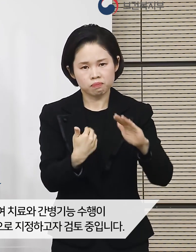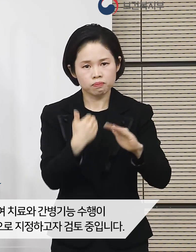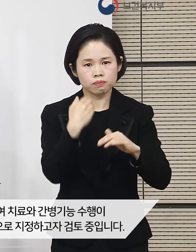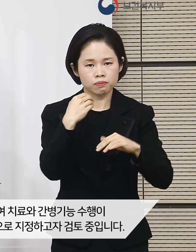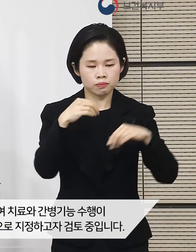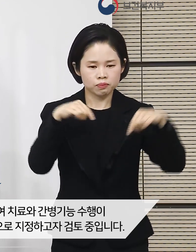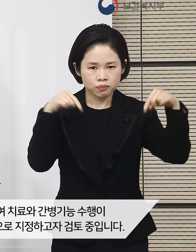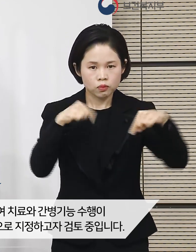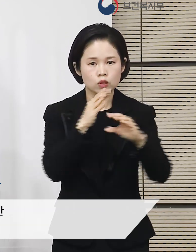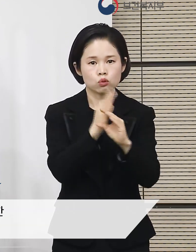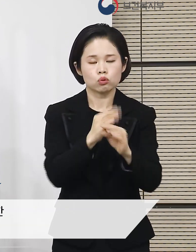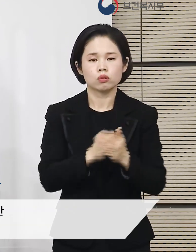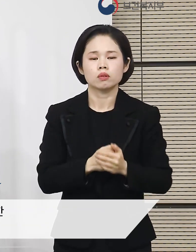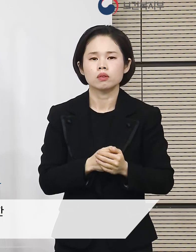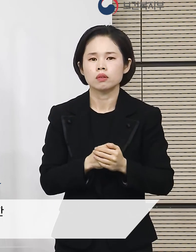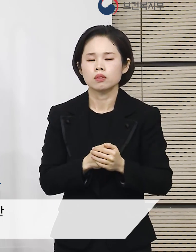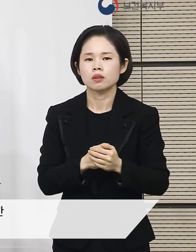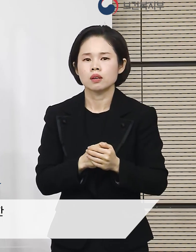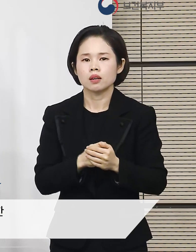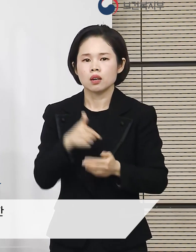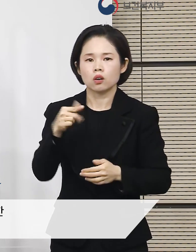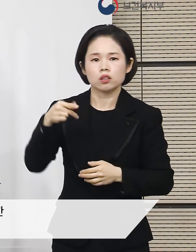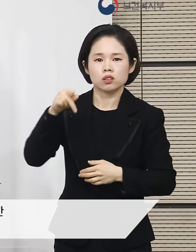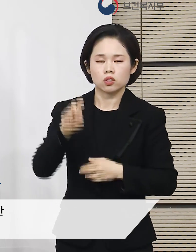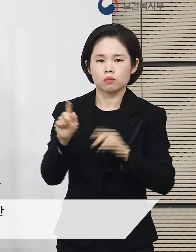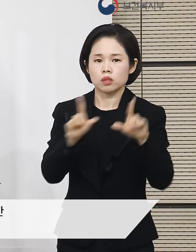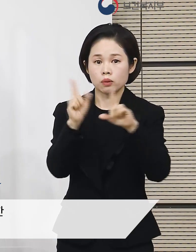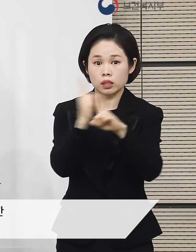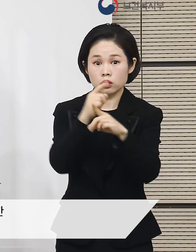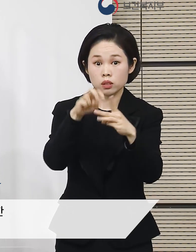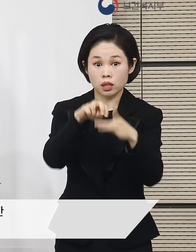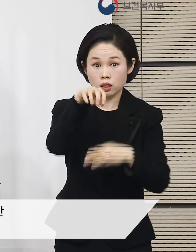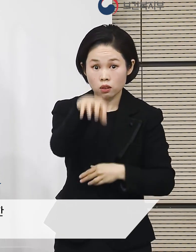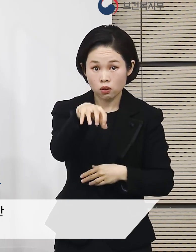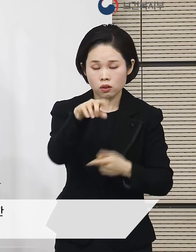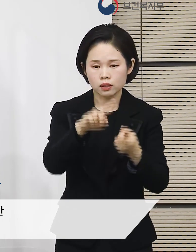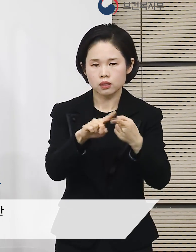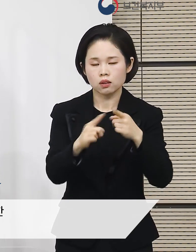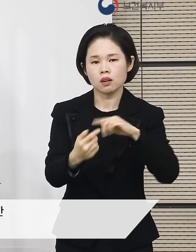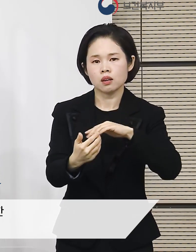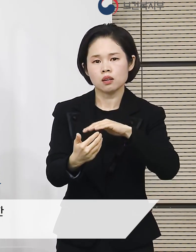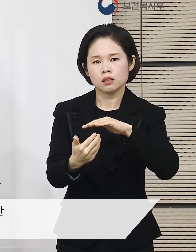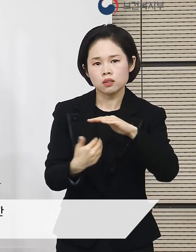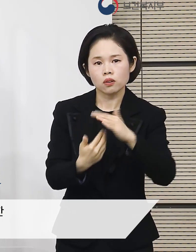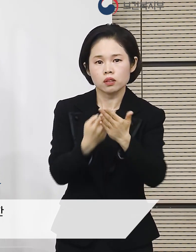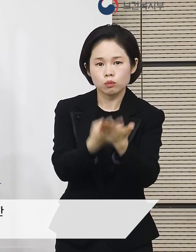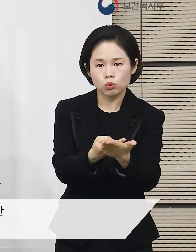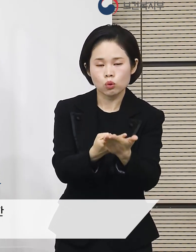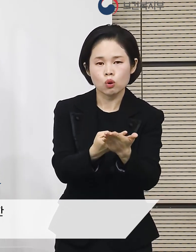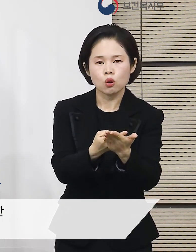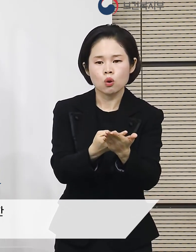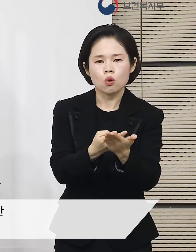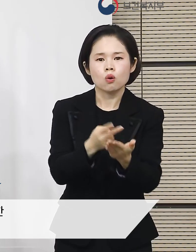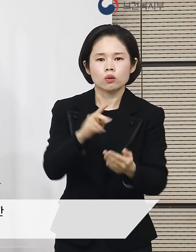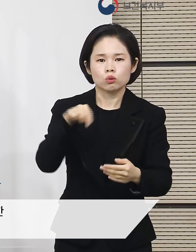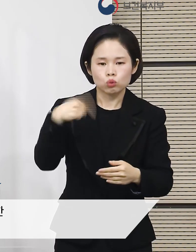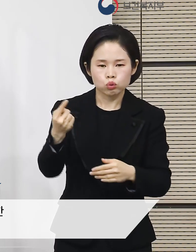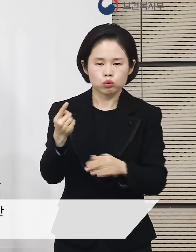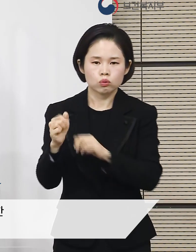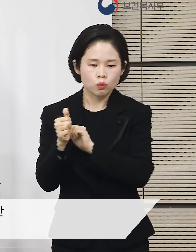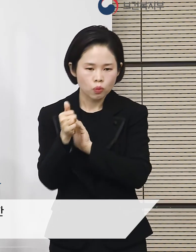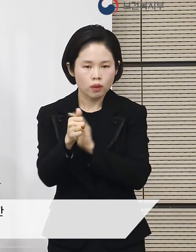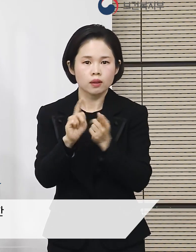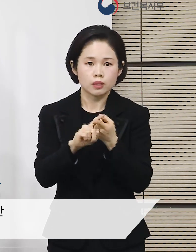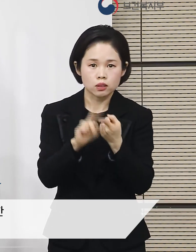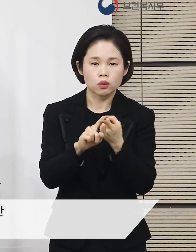중입니다. 의료적 기능이 강화된 거점 생활치료센터 등에 대한 선입소 후 배정도